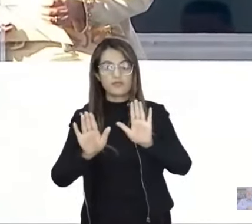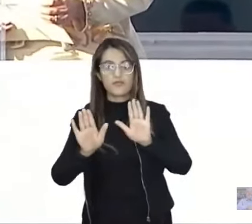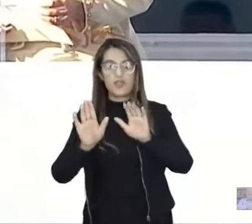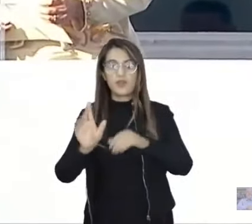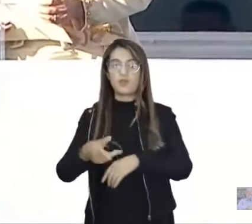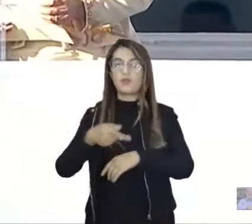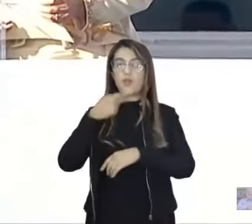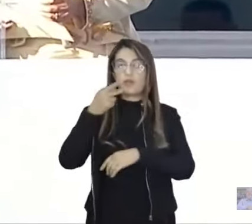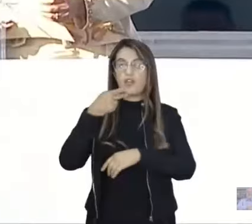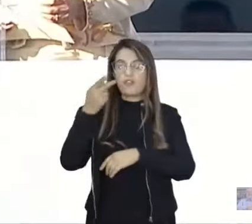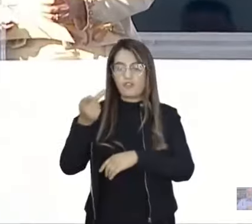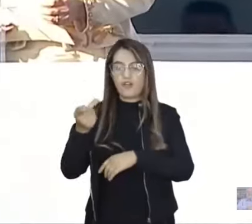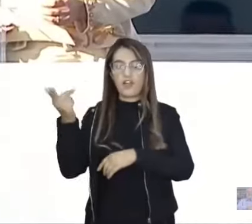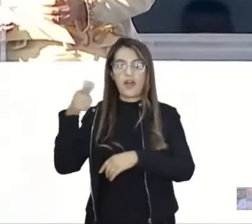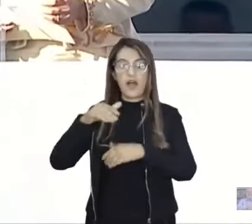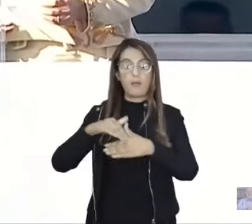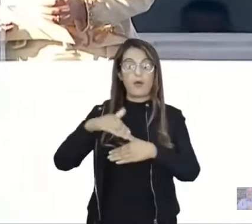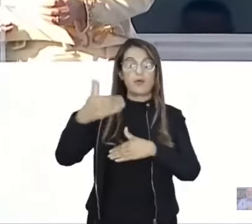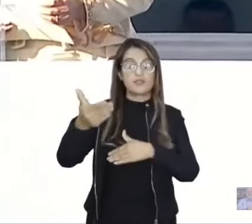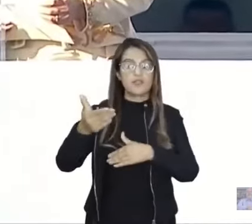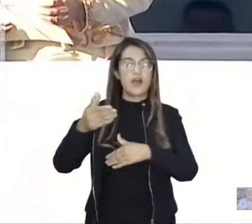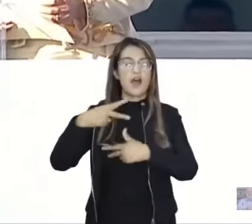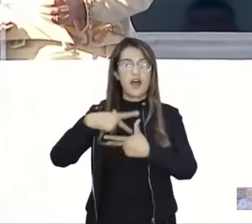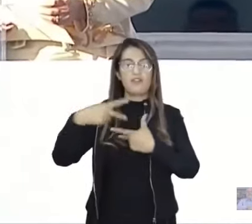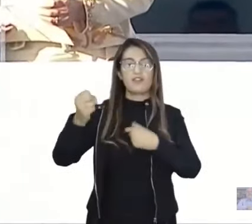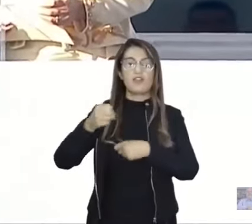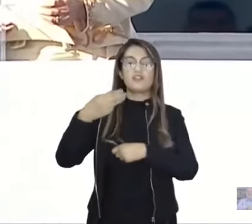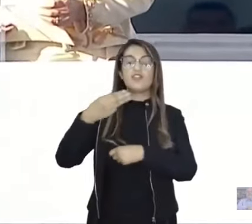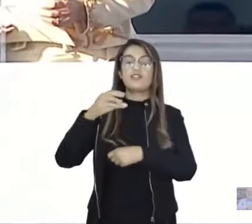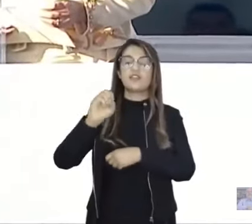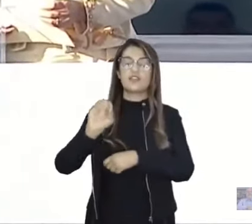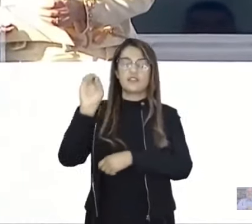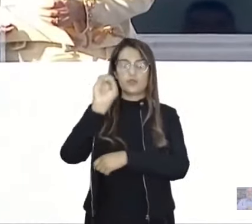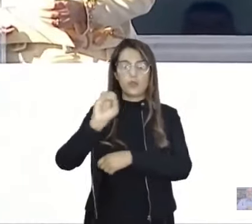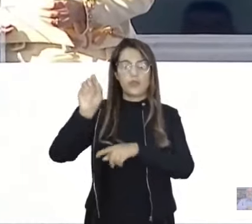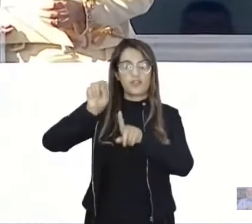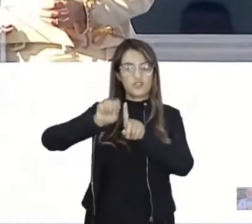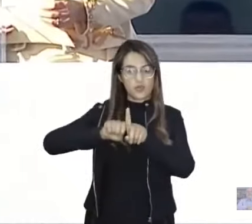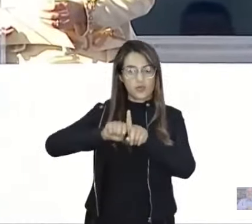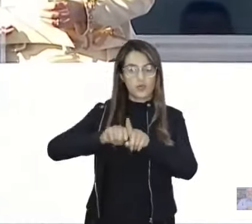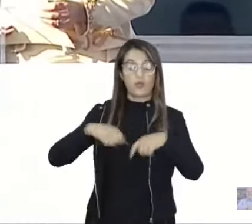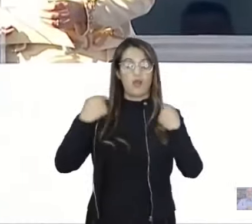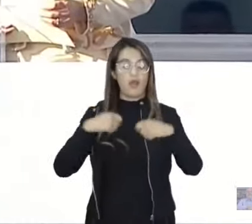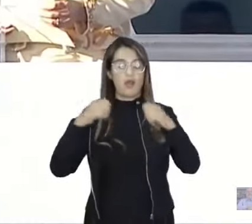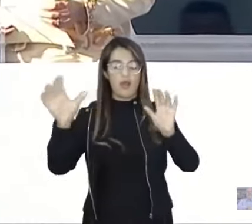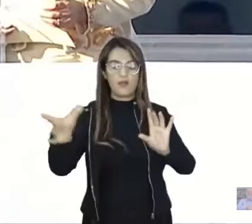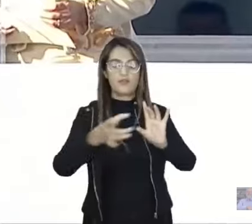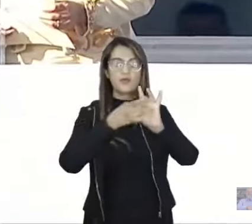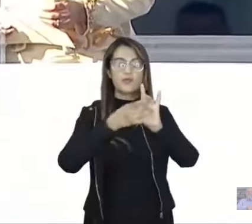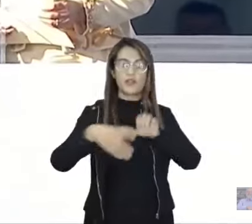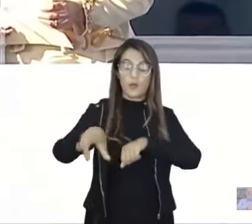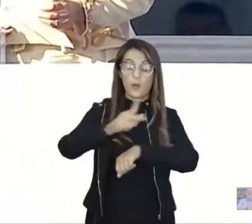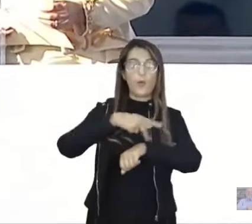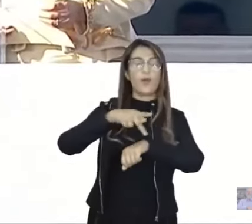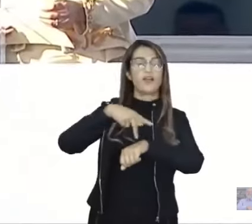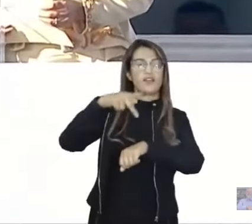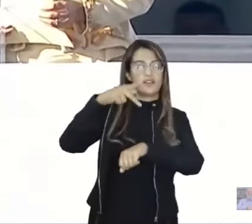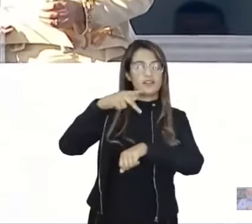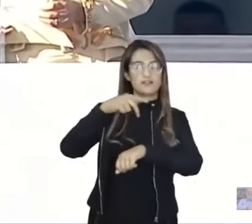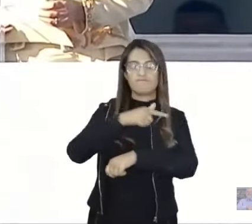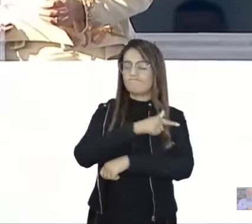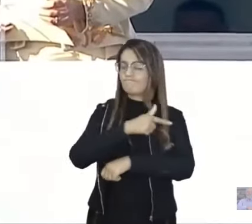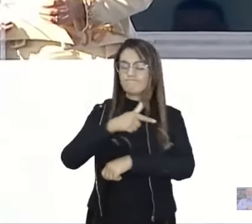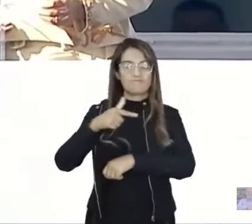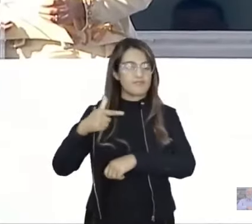a vitória de 30 de outubro sobre a necessidade de unir o país. Não existem dois